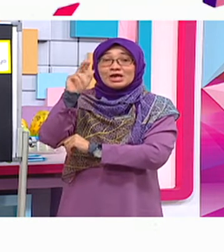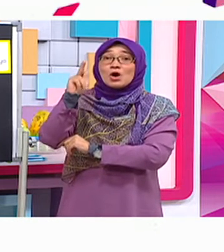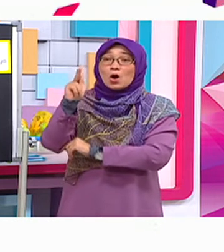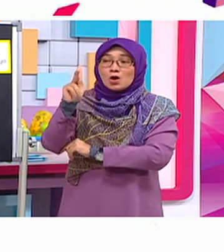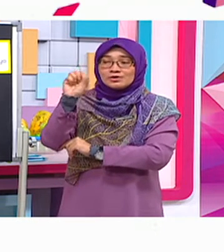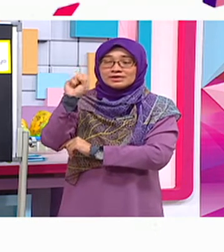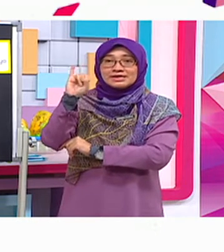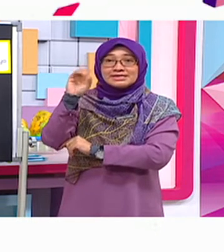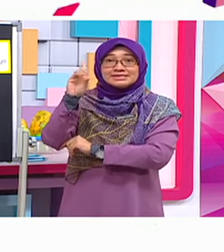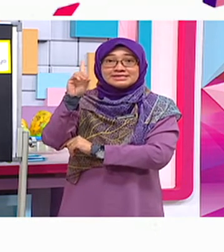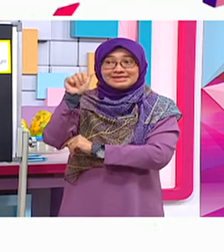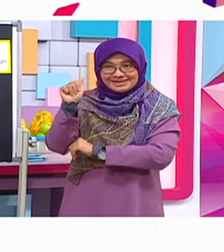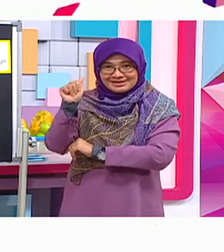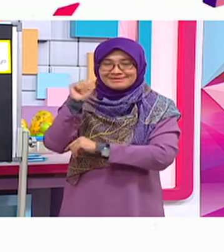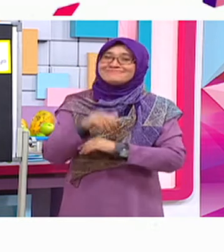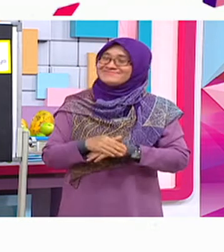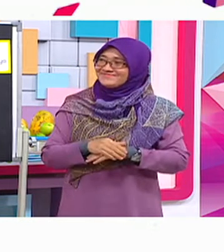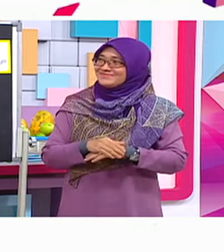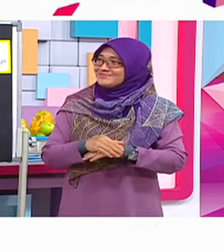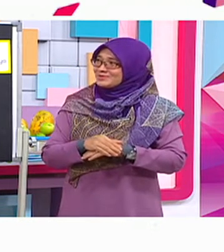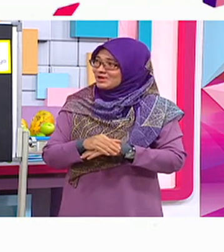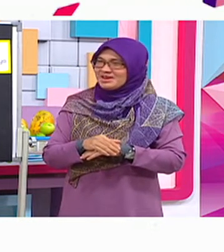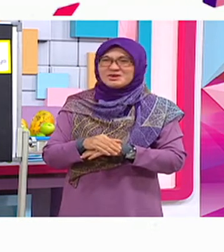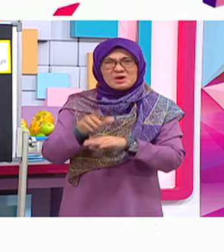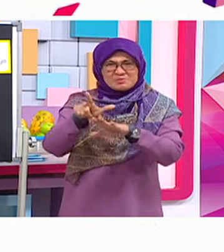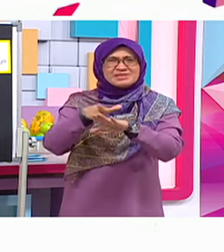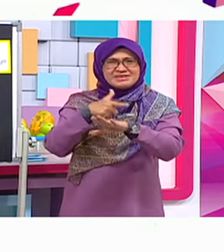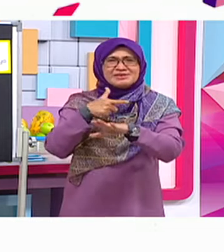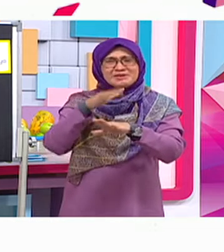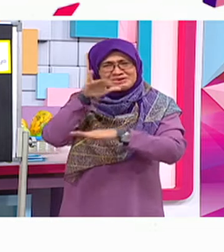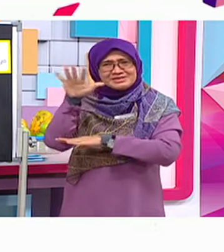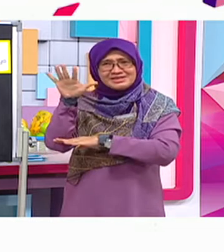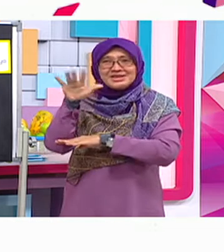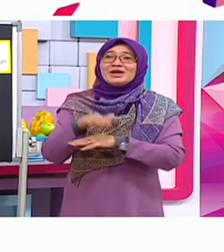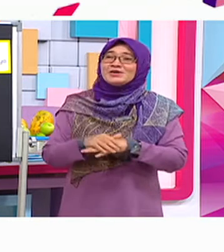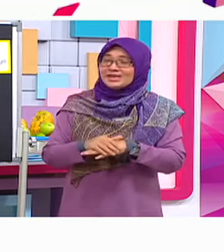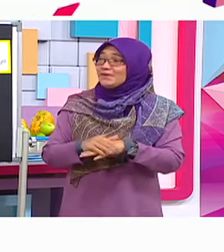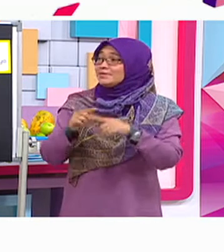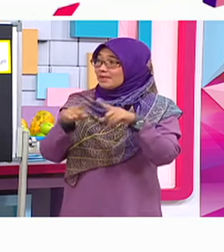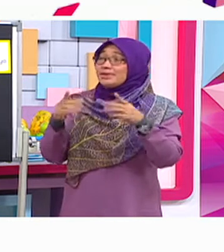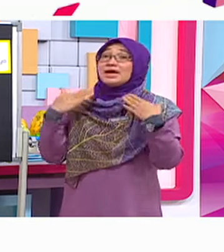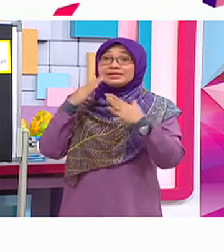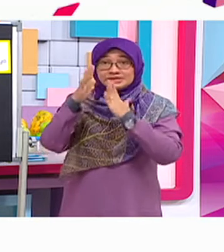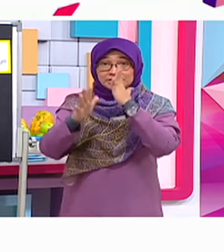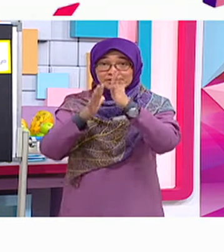of tidak sah kan kycha Oke tapi ada syaratnya